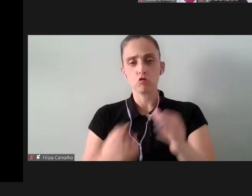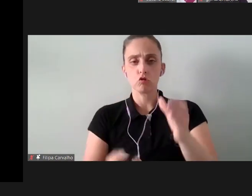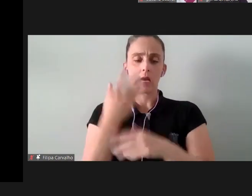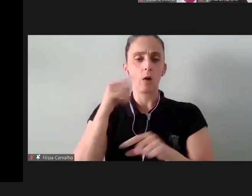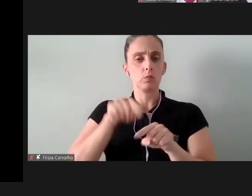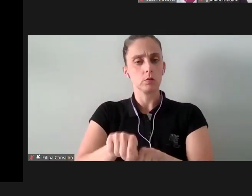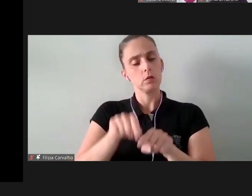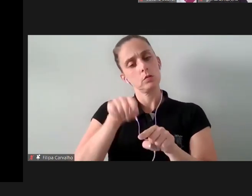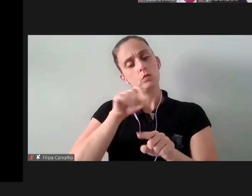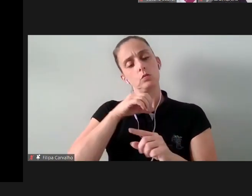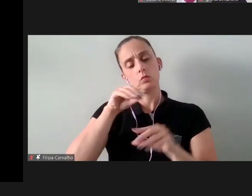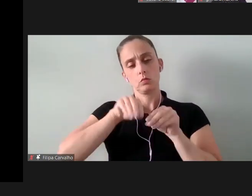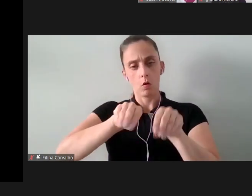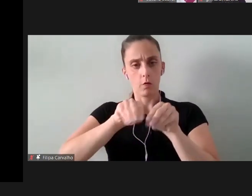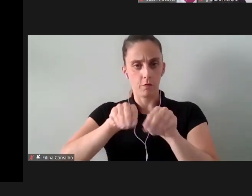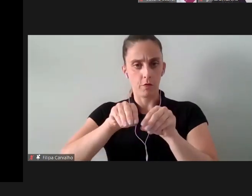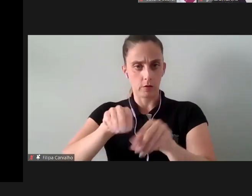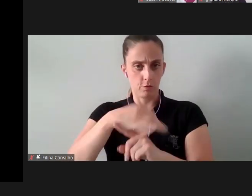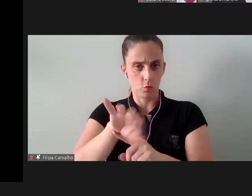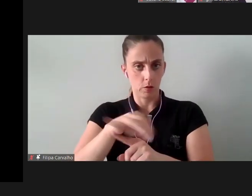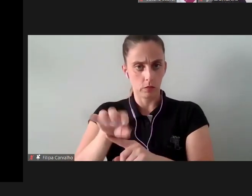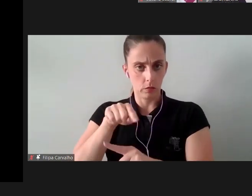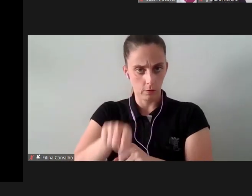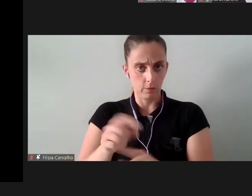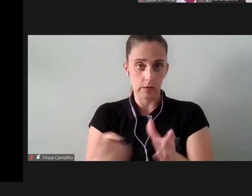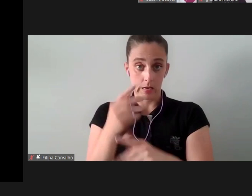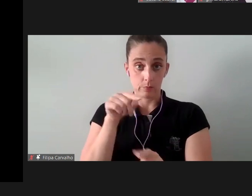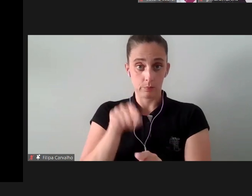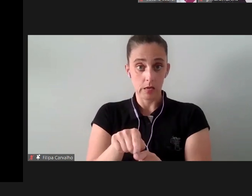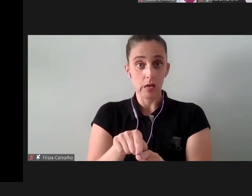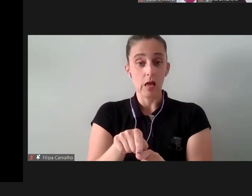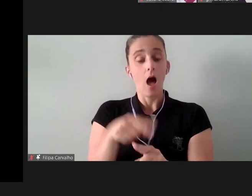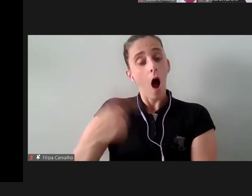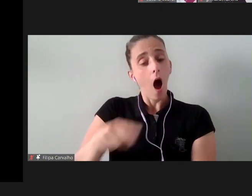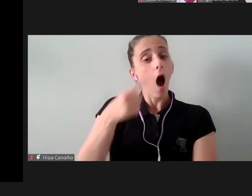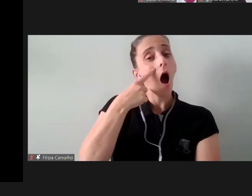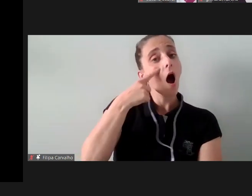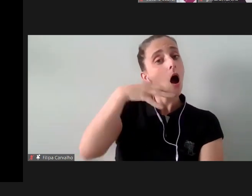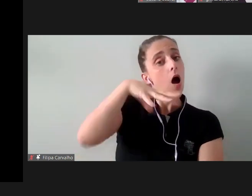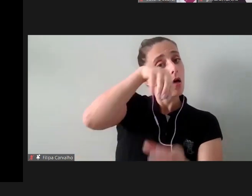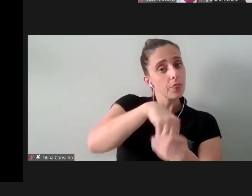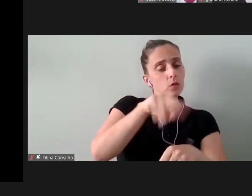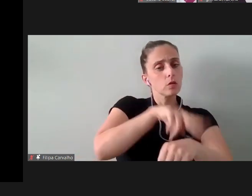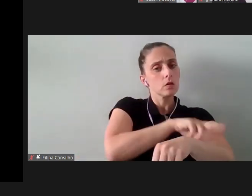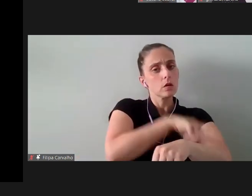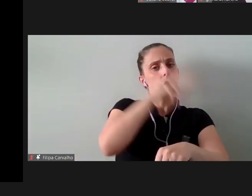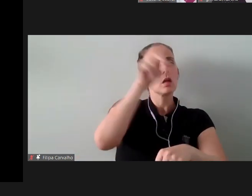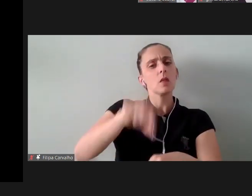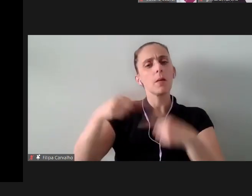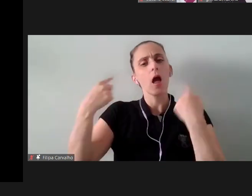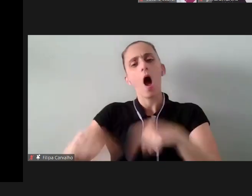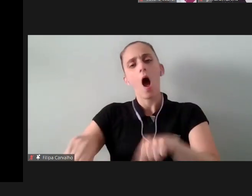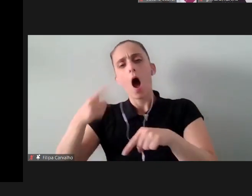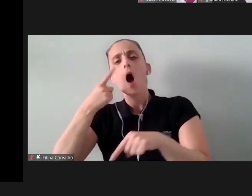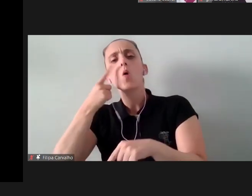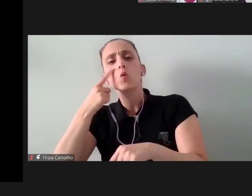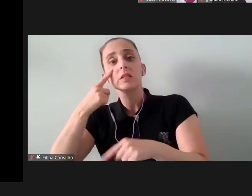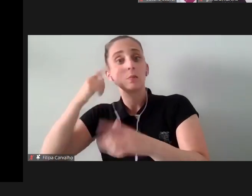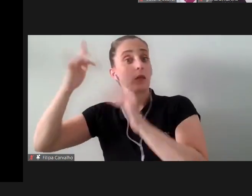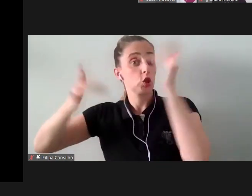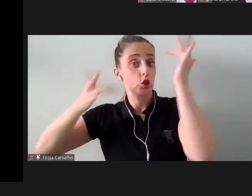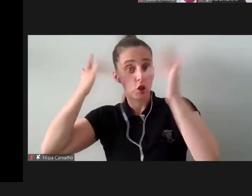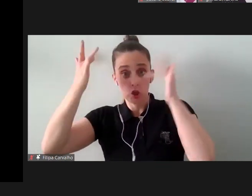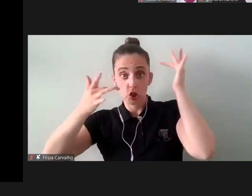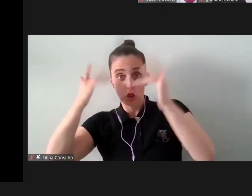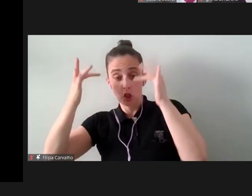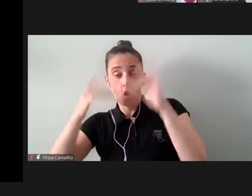a opção foi, existe um conjunto de conhecimento que existe dentro da administração, existe um conjunto de conhecimento mais teórico que não